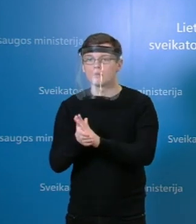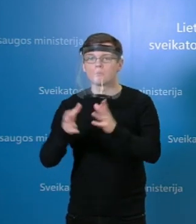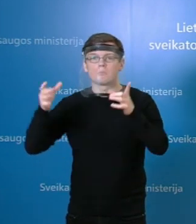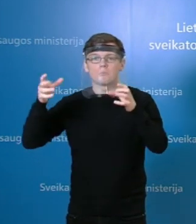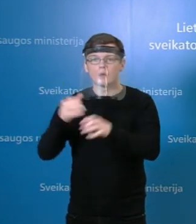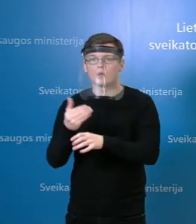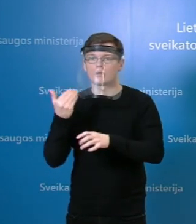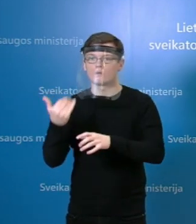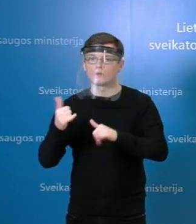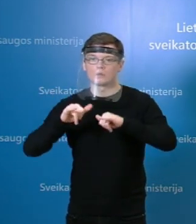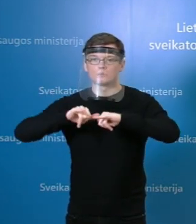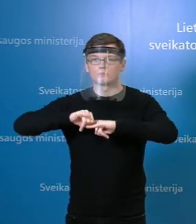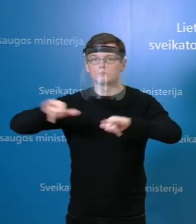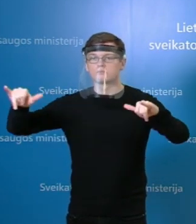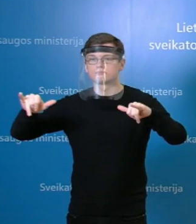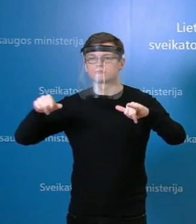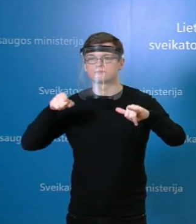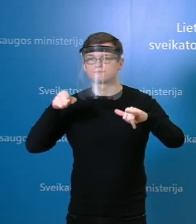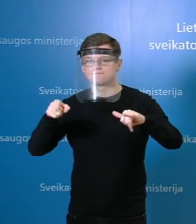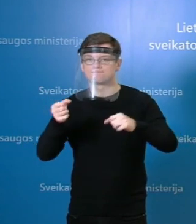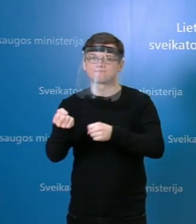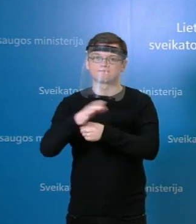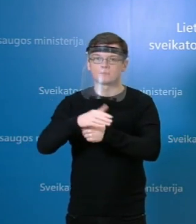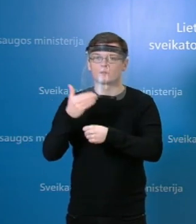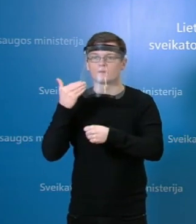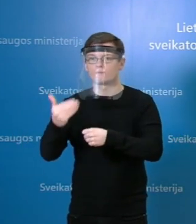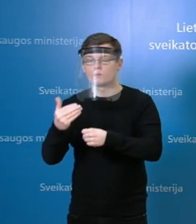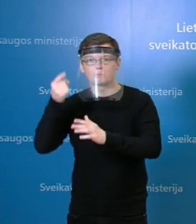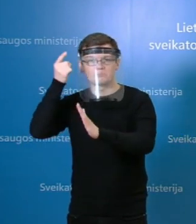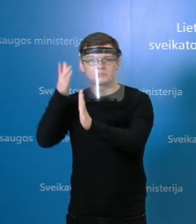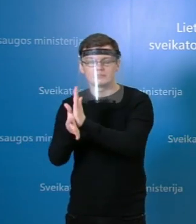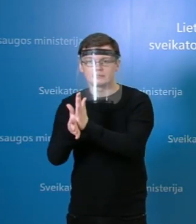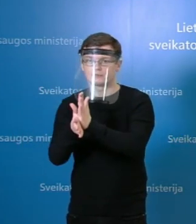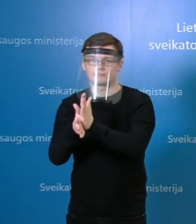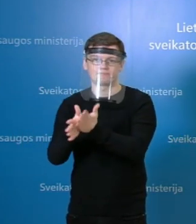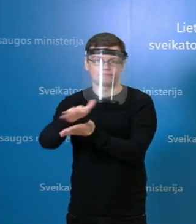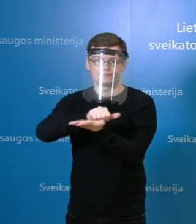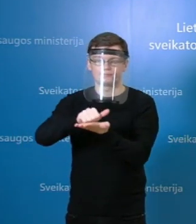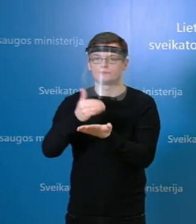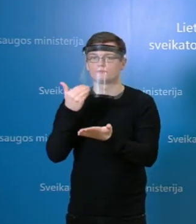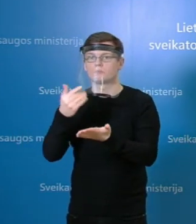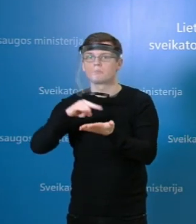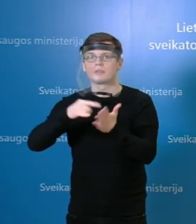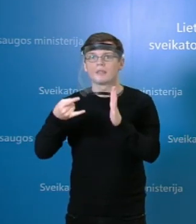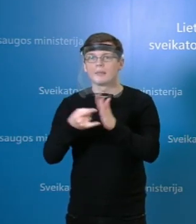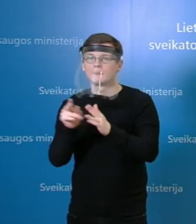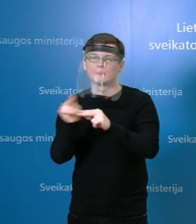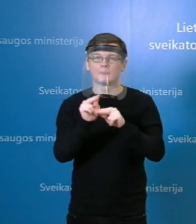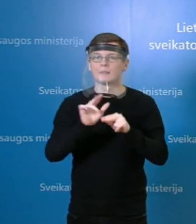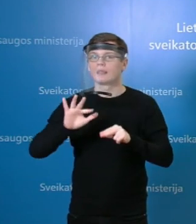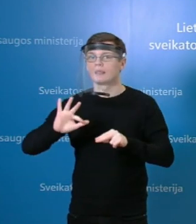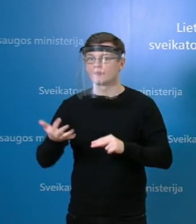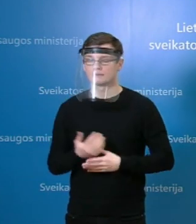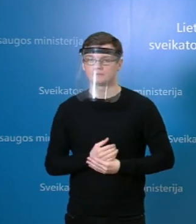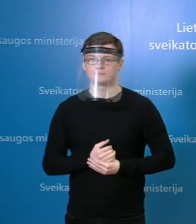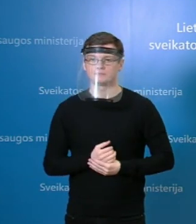ilgalaikės pandemijos pasiekmes visuomenės psichikos sveikatai. Šiandien tas planas, tiksliau jo priemonės,